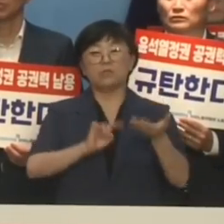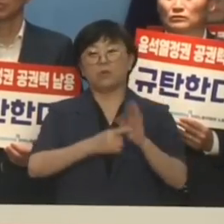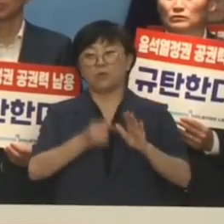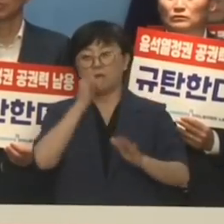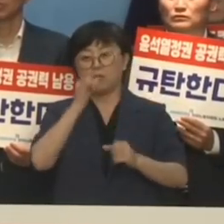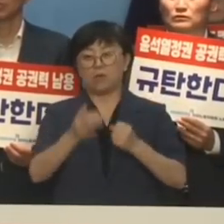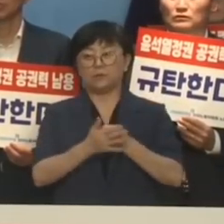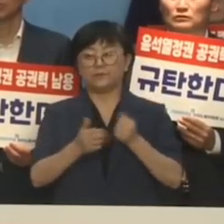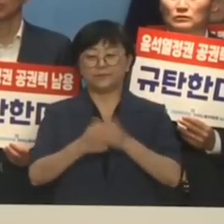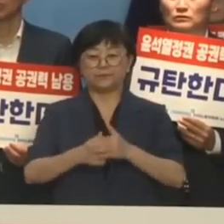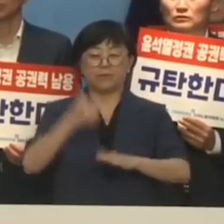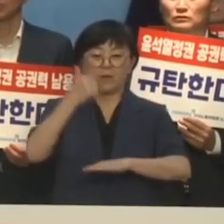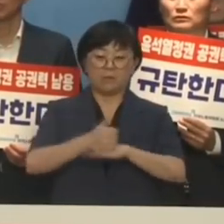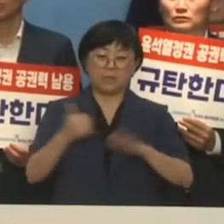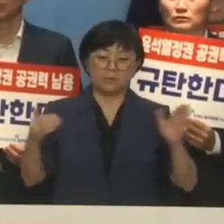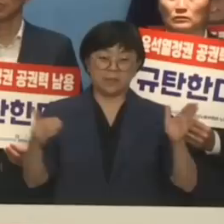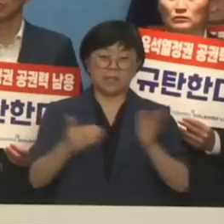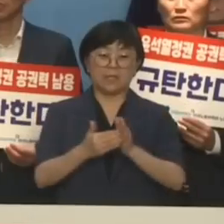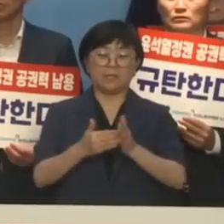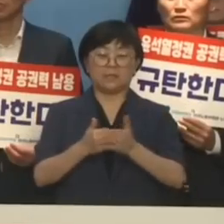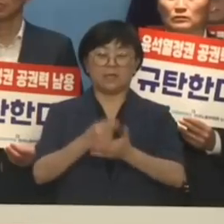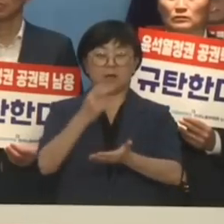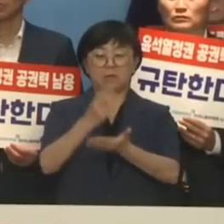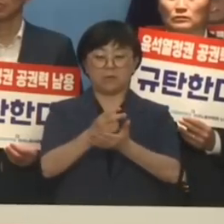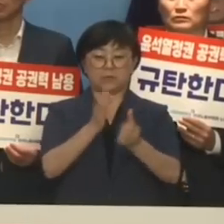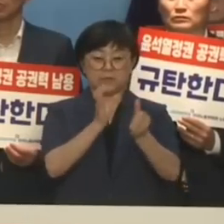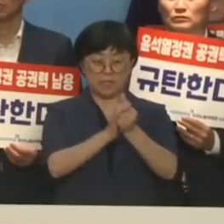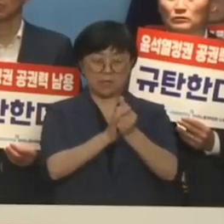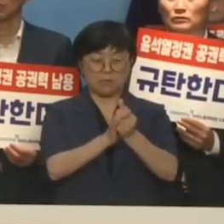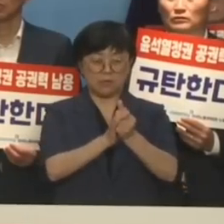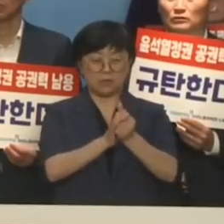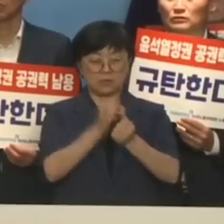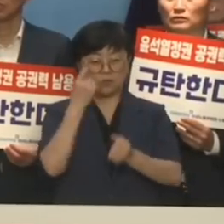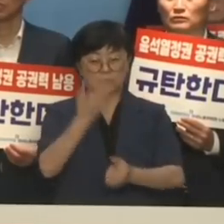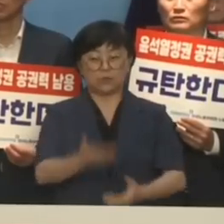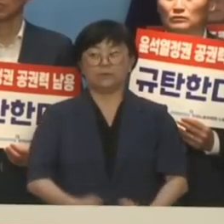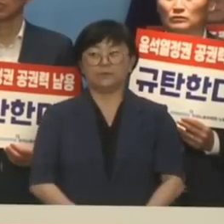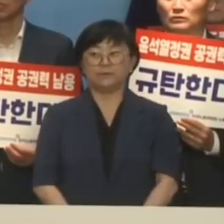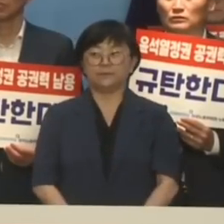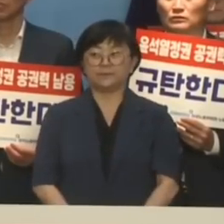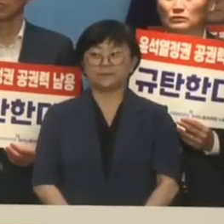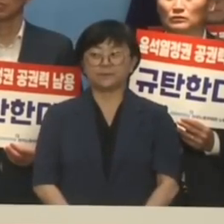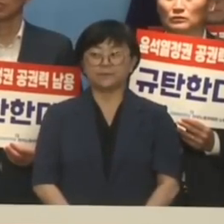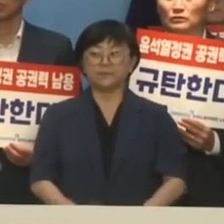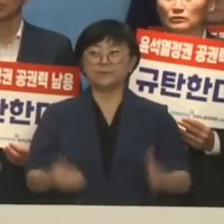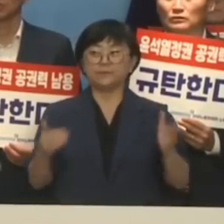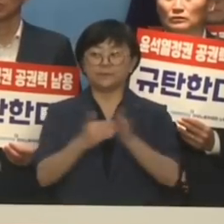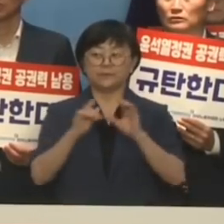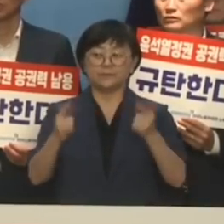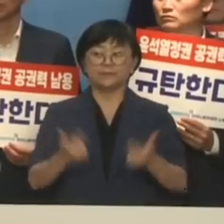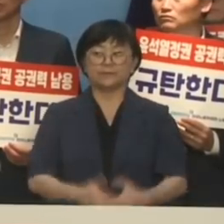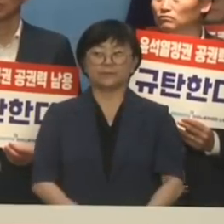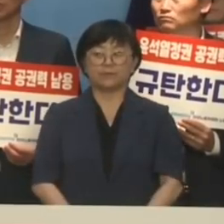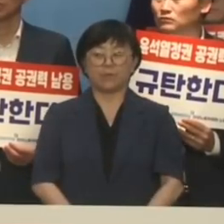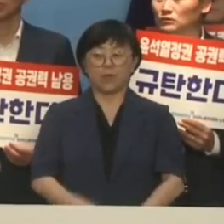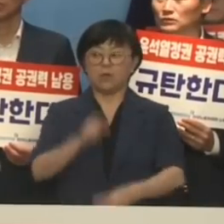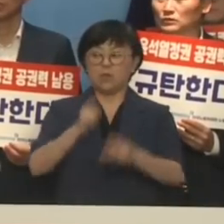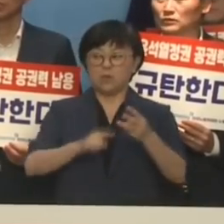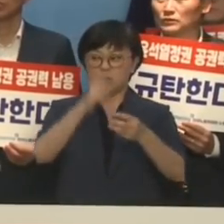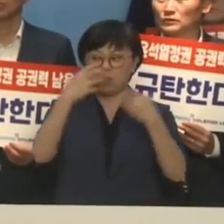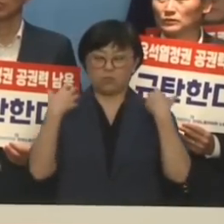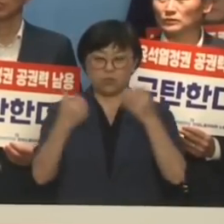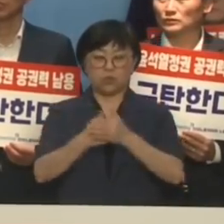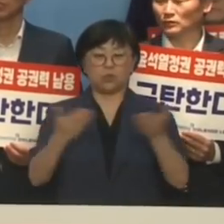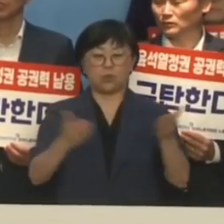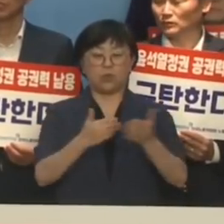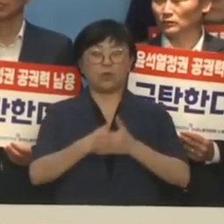폭로하고 끝까지 법적 책임을 물을 것이다. 이것이 끝이 아니다. 윤석열